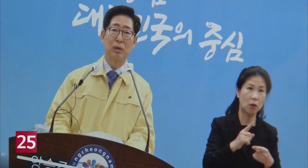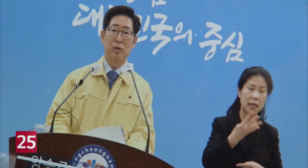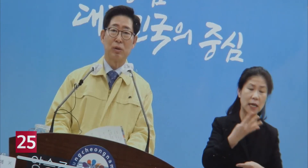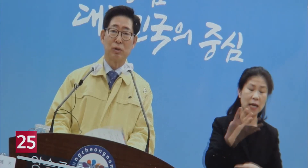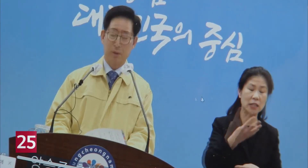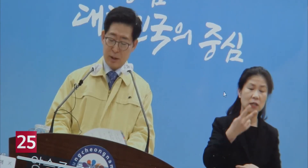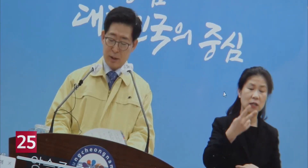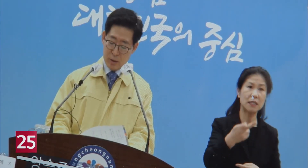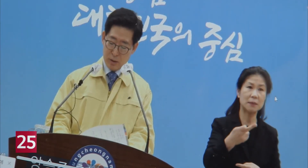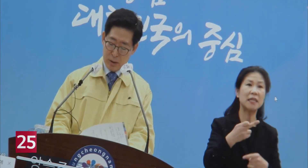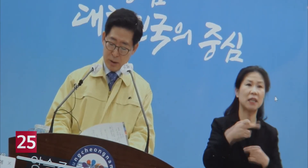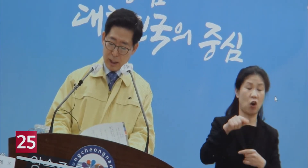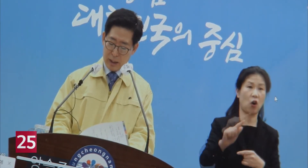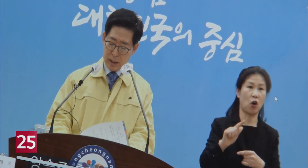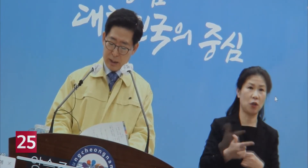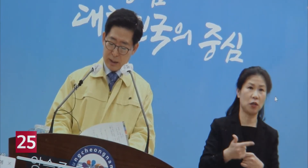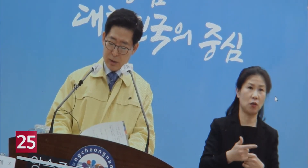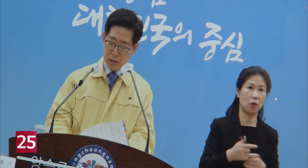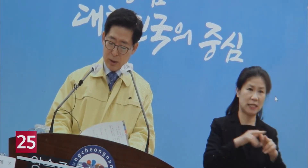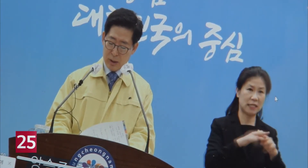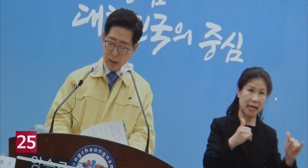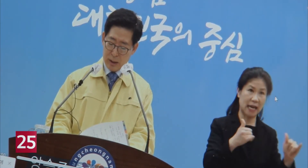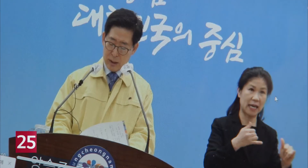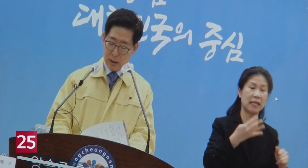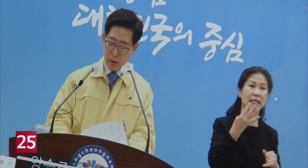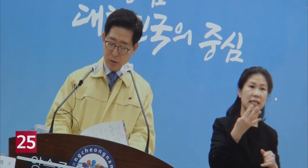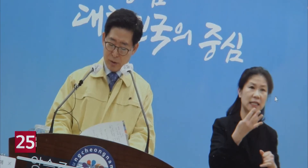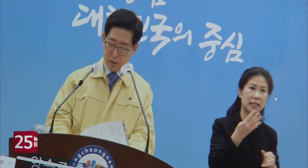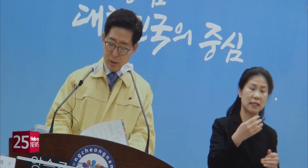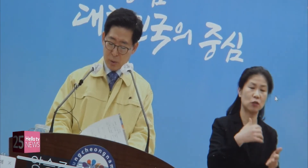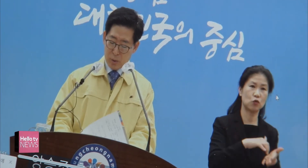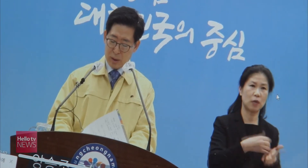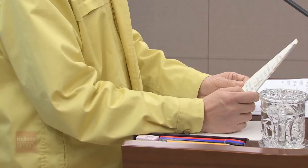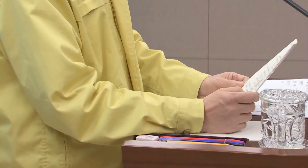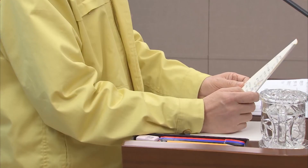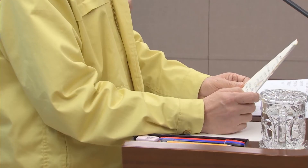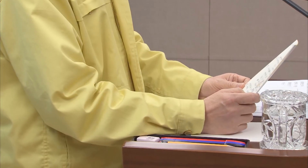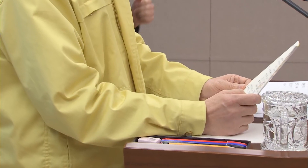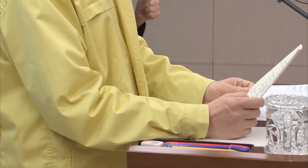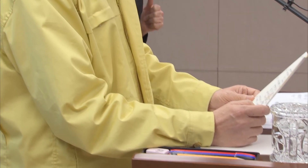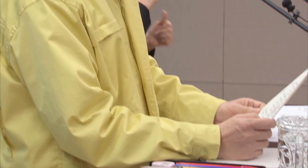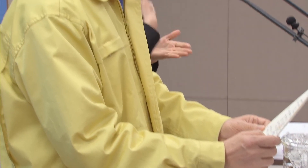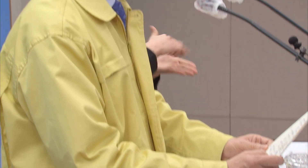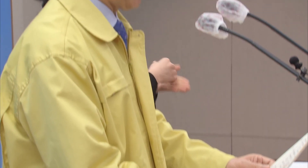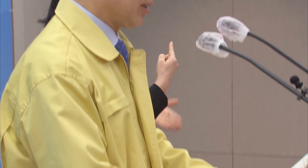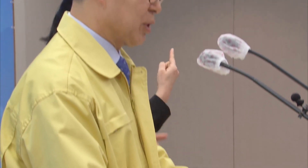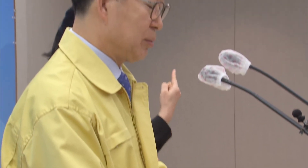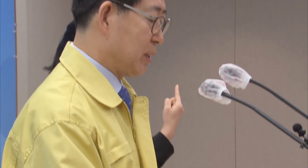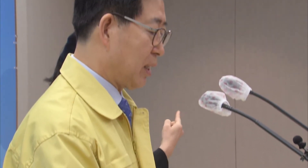원칙을 적용하겠다 위반 상황이 심각하면 법대로 진행하겠다는 방침입니다